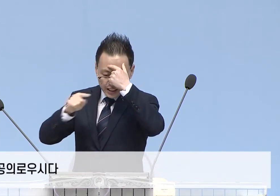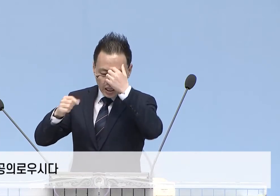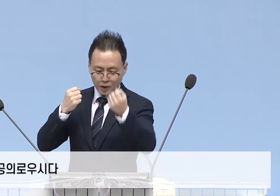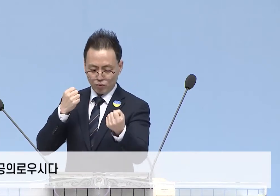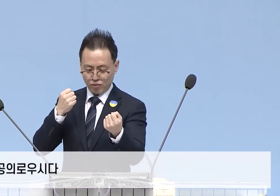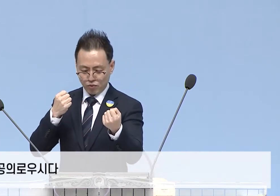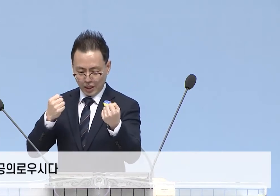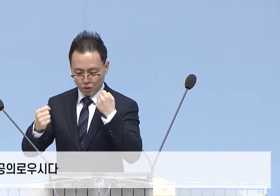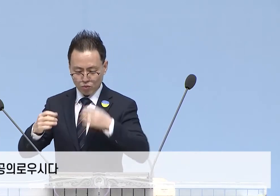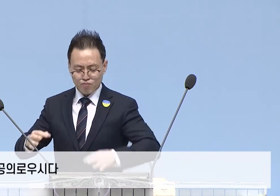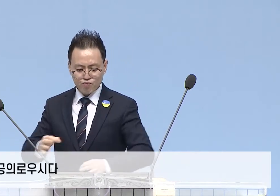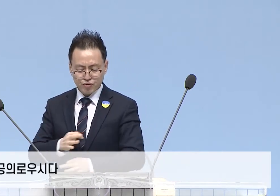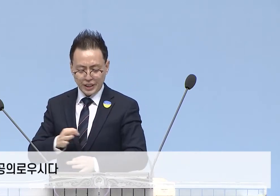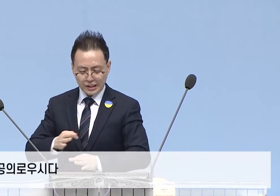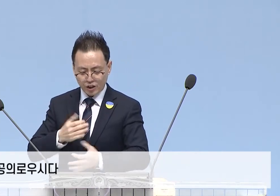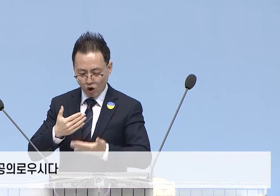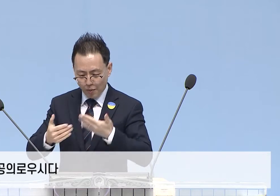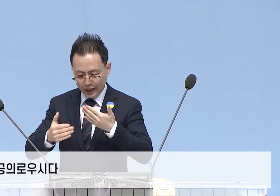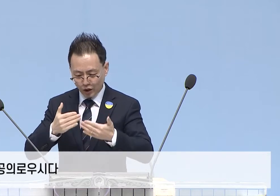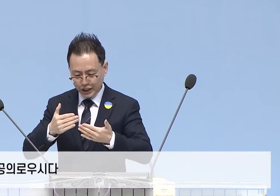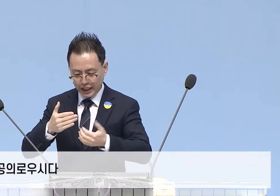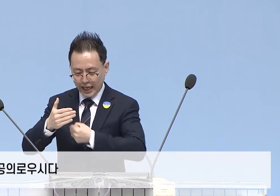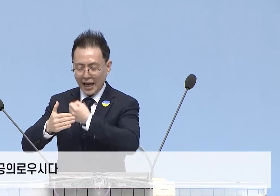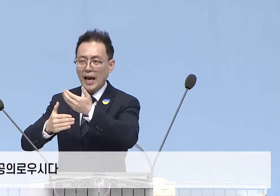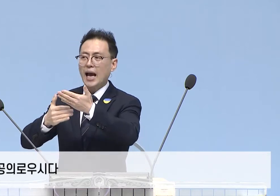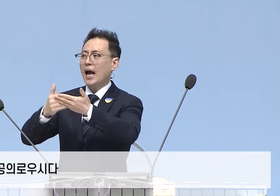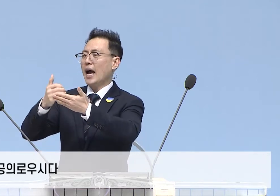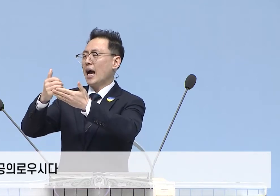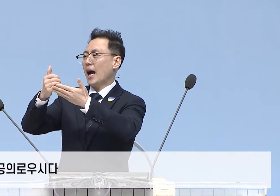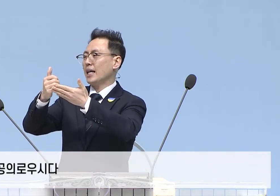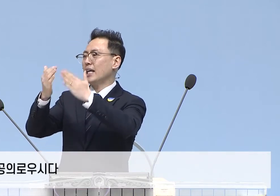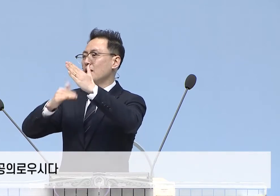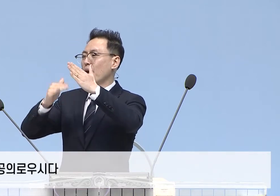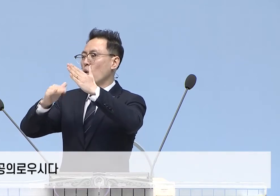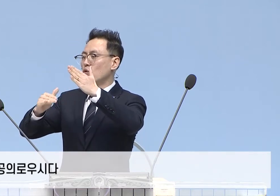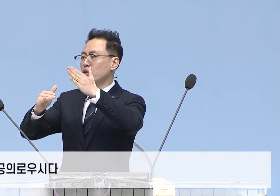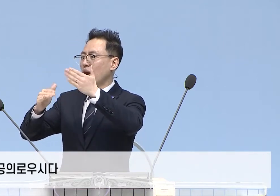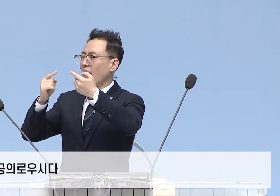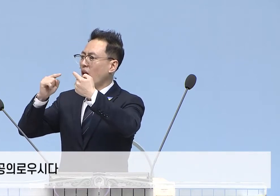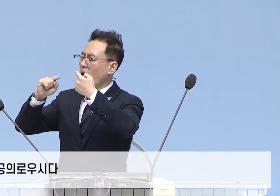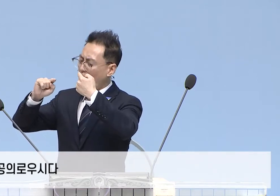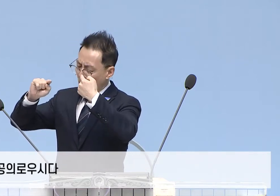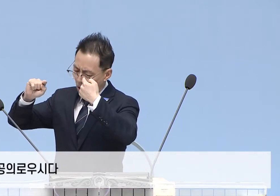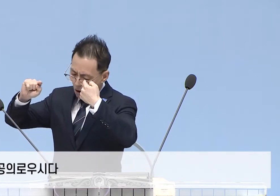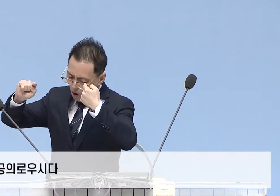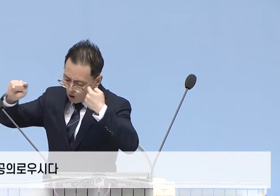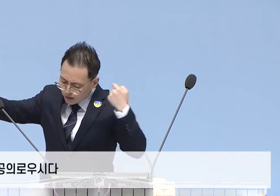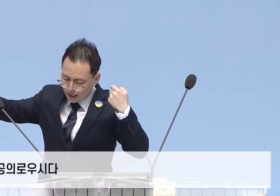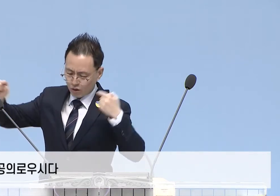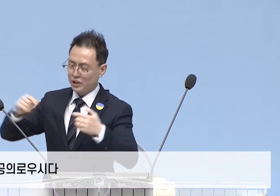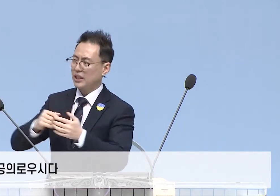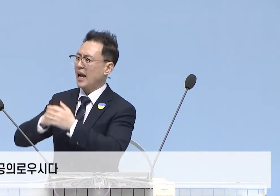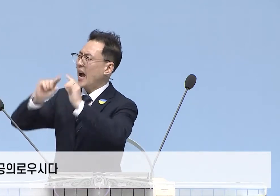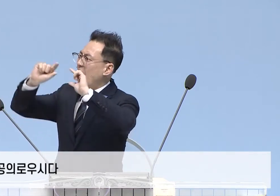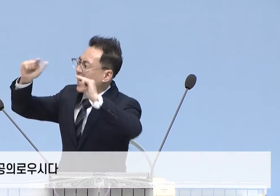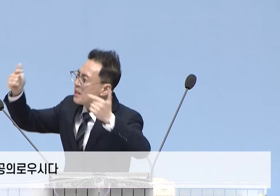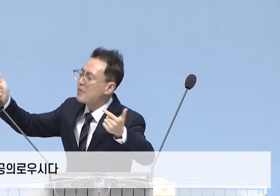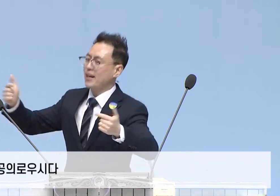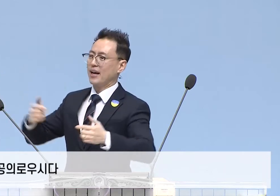신자임에도 불구하고 불의를 경험하는 것이 하나님의 공의에 어긋난 것이 아닙니까?